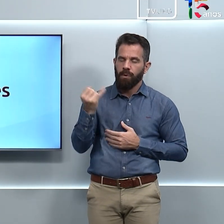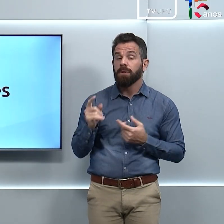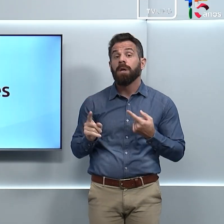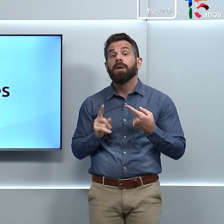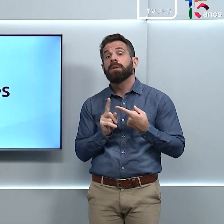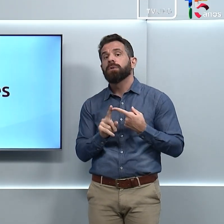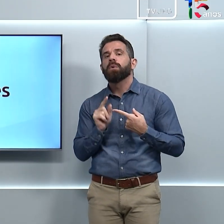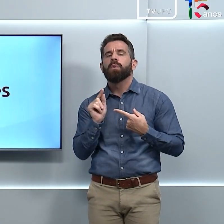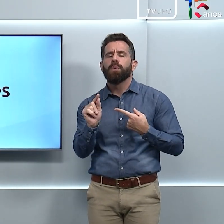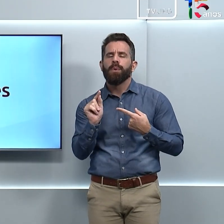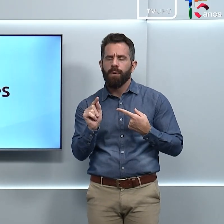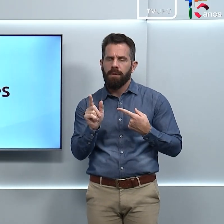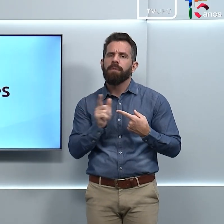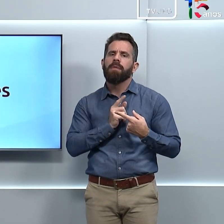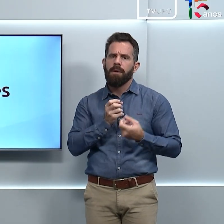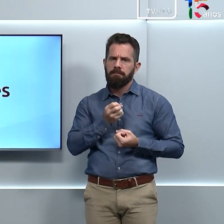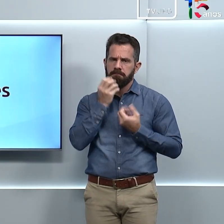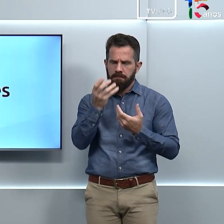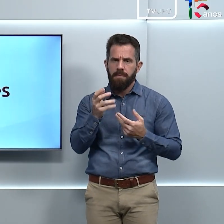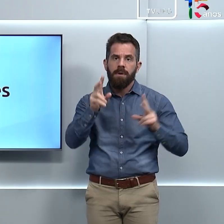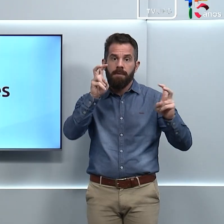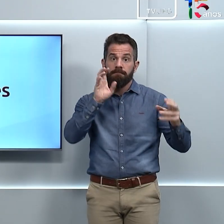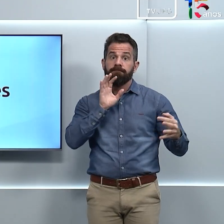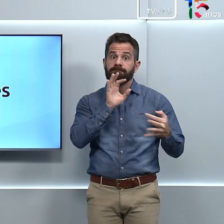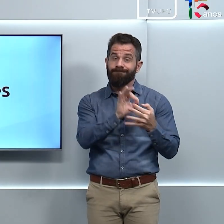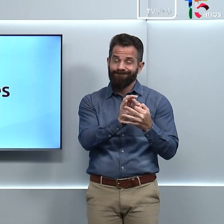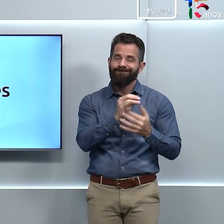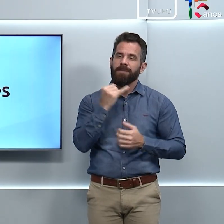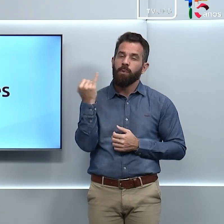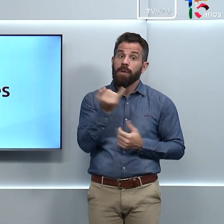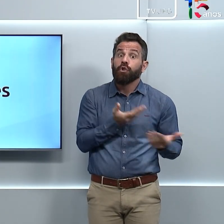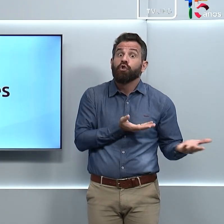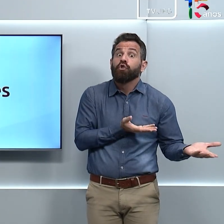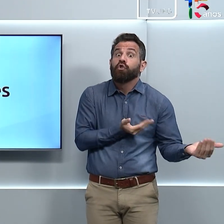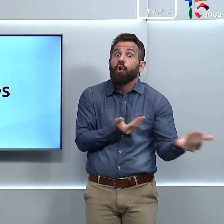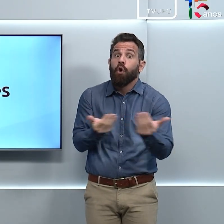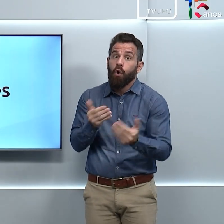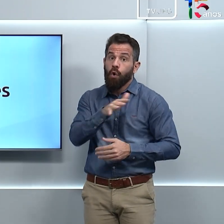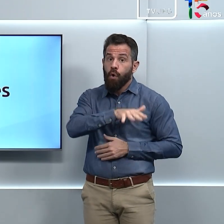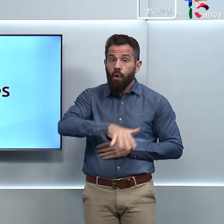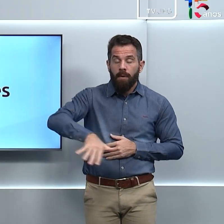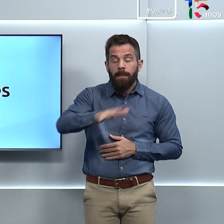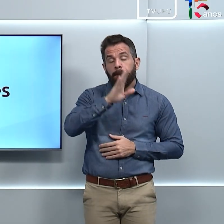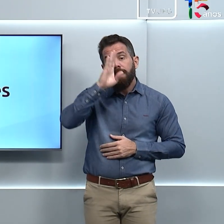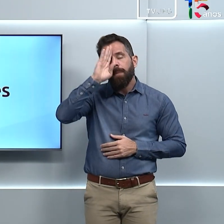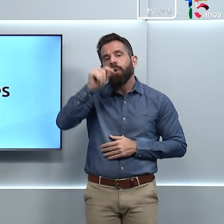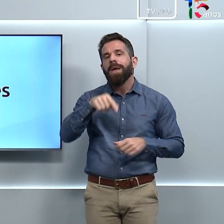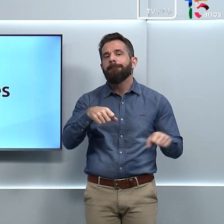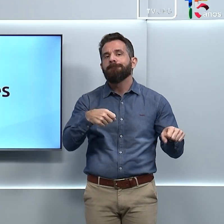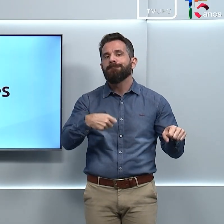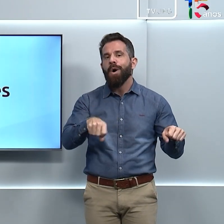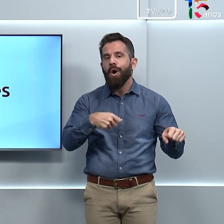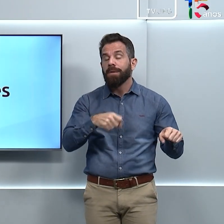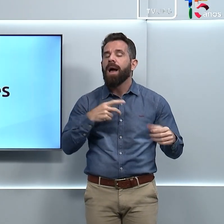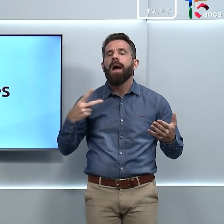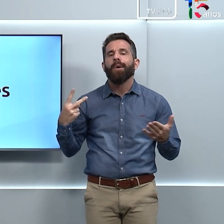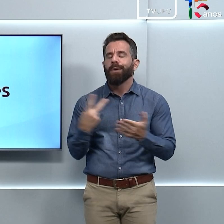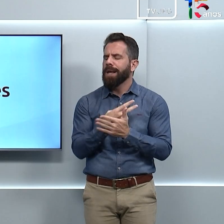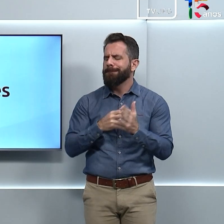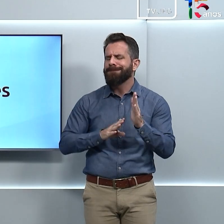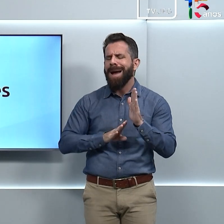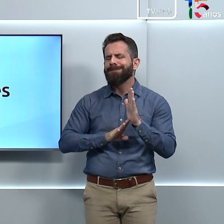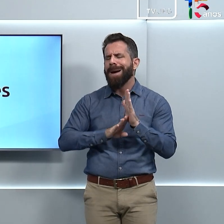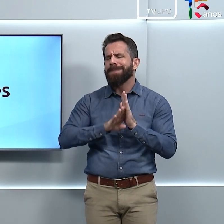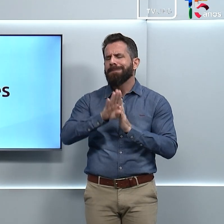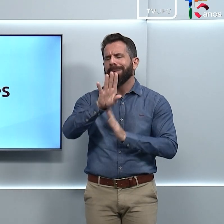fala sobre um outro assunto importante para os jovens, né? Principalmente para aqueles que andam de moto. A gente vai falar do crescimento do